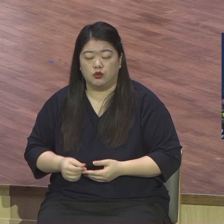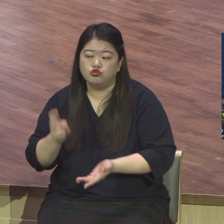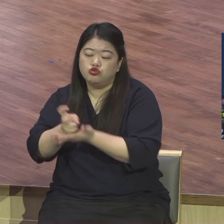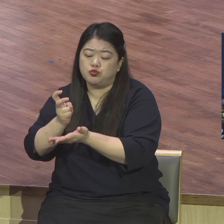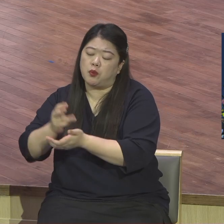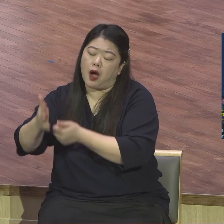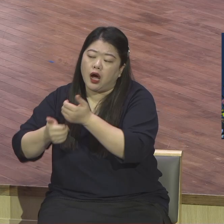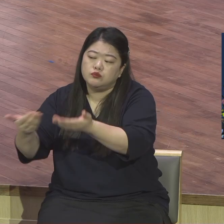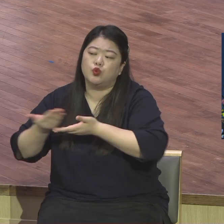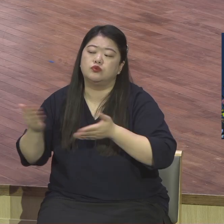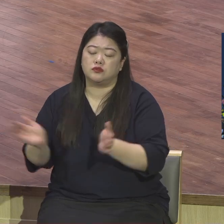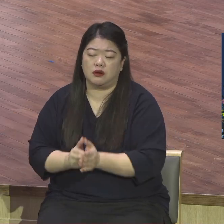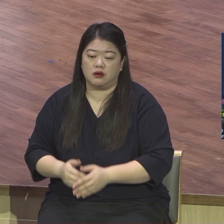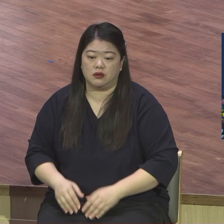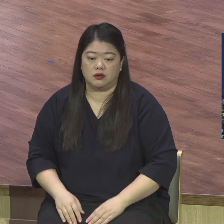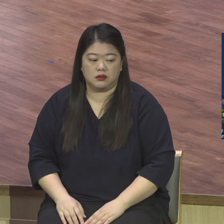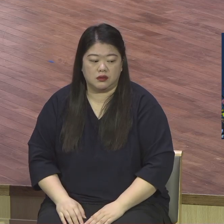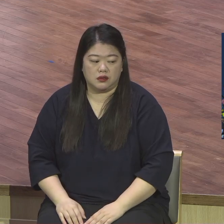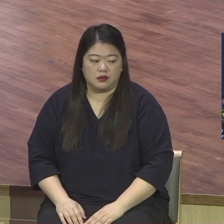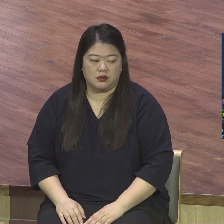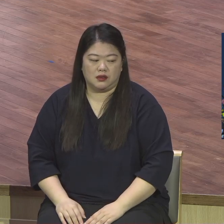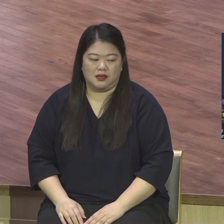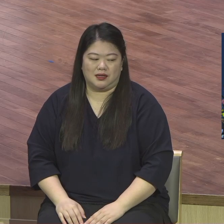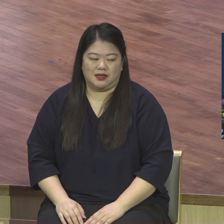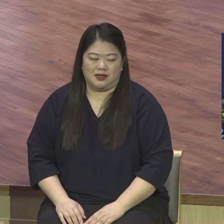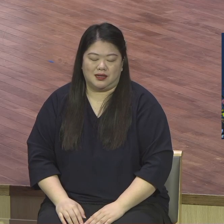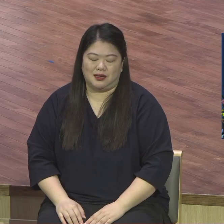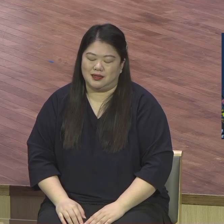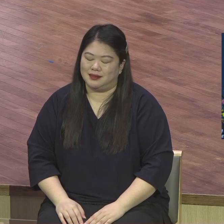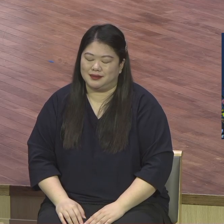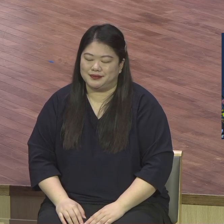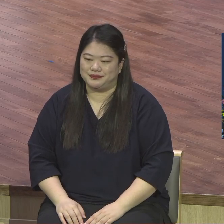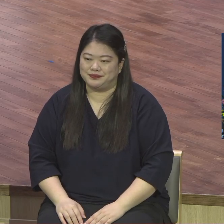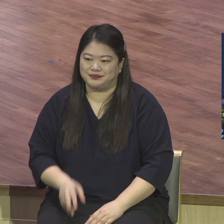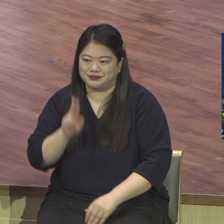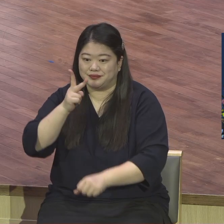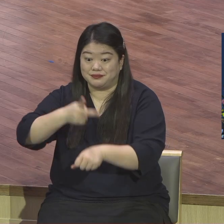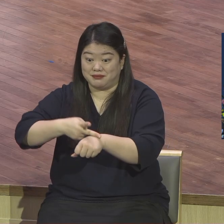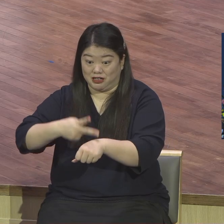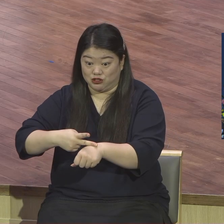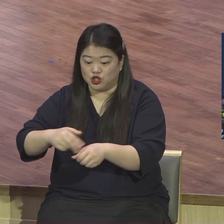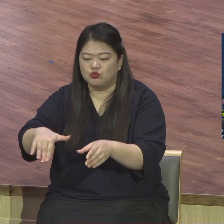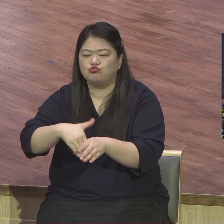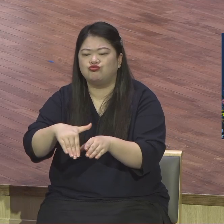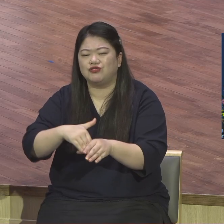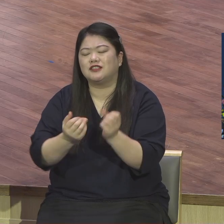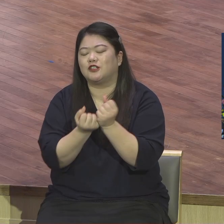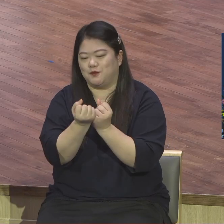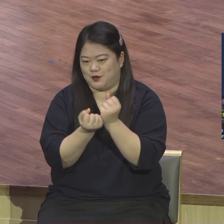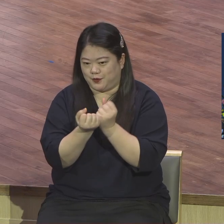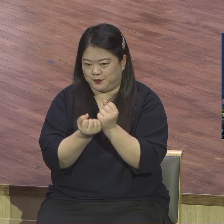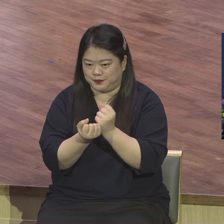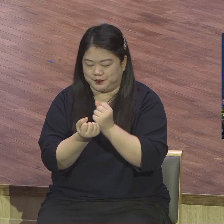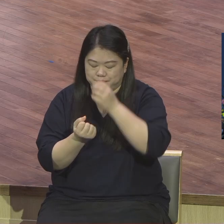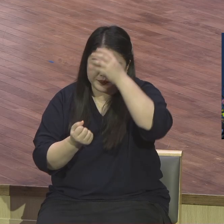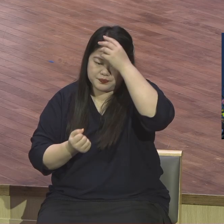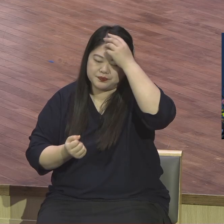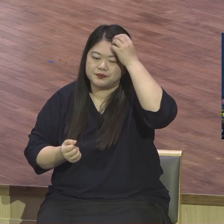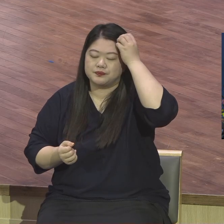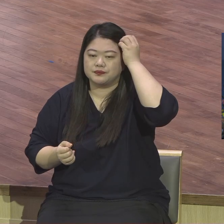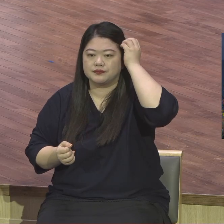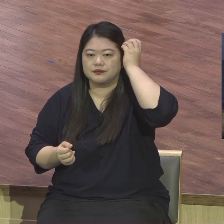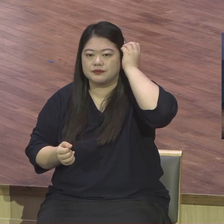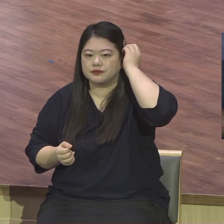주장입니다. 여기에 대해서 바울은 당시 문화를 예를 들면서 이해하기 쉽게 설명해 줍니다. 23절입니다.